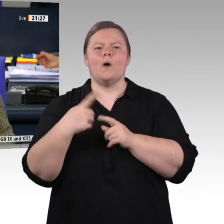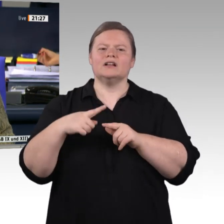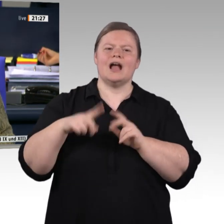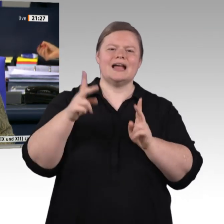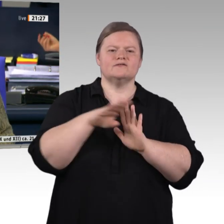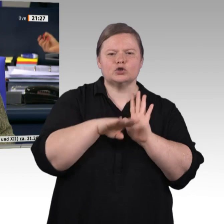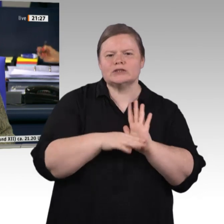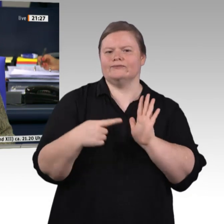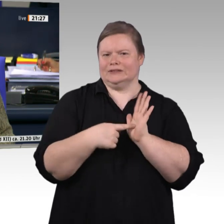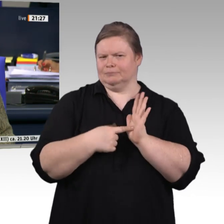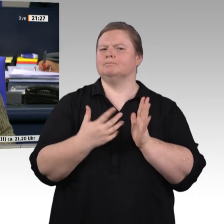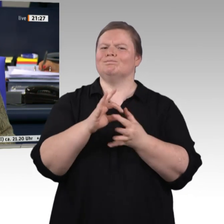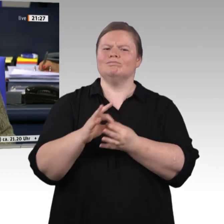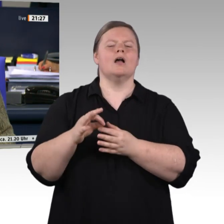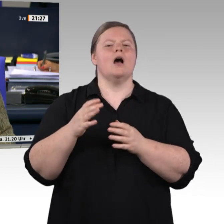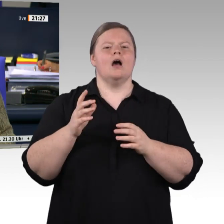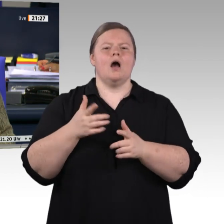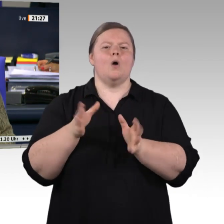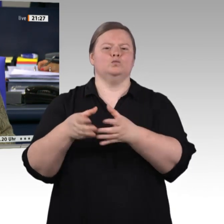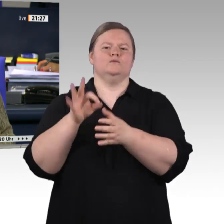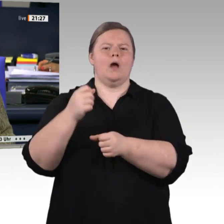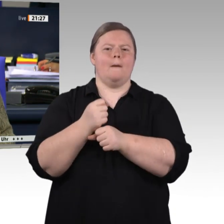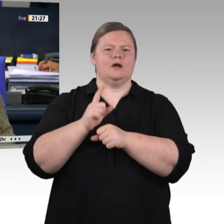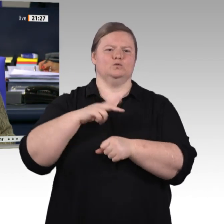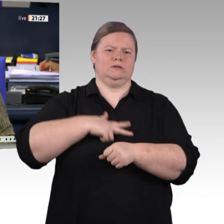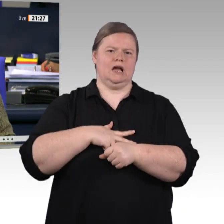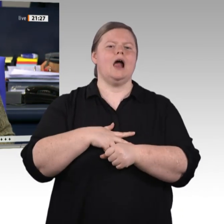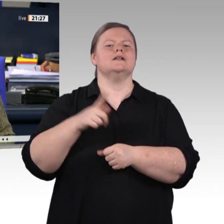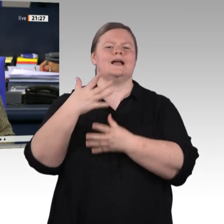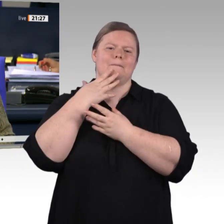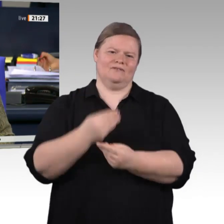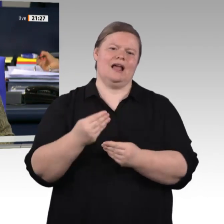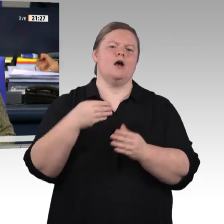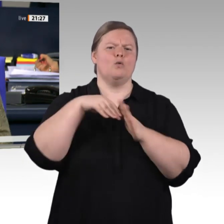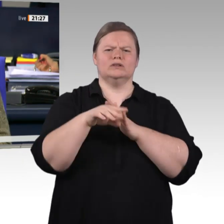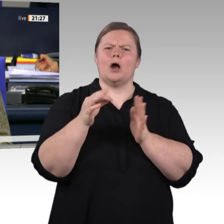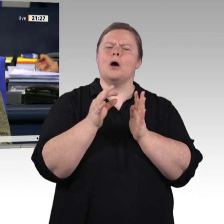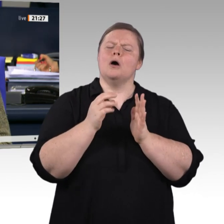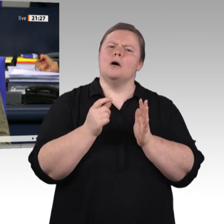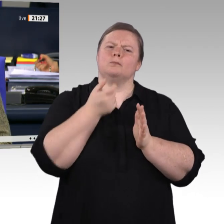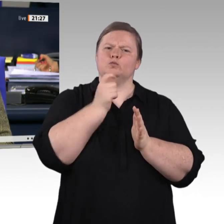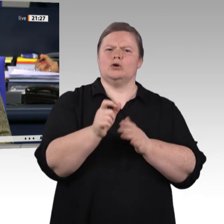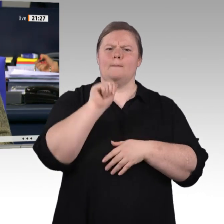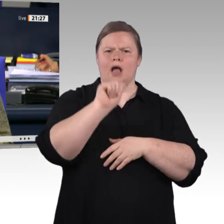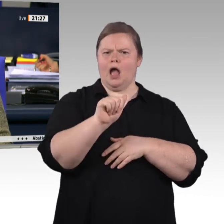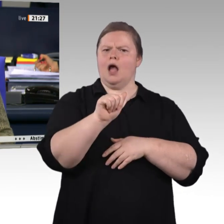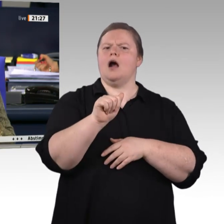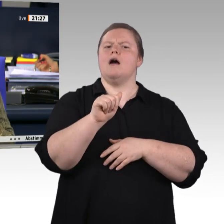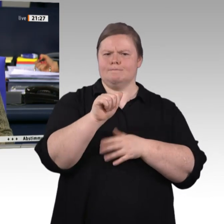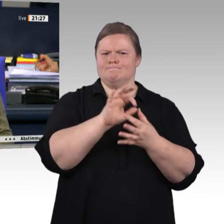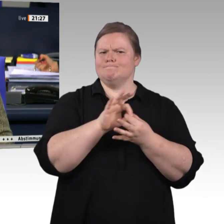19/2121 den Gesetzentwurf der Bundesregierung auf Drucksache 19/06 in der Ausschussfassung